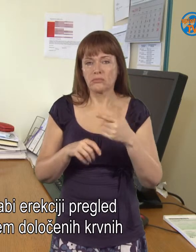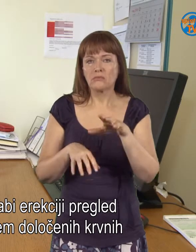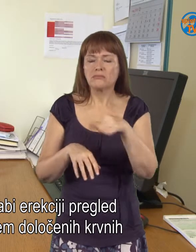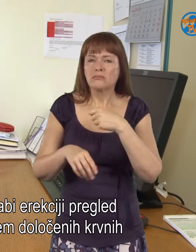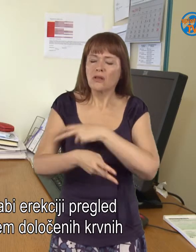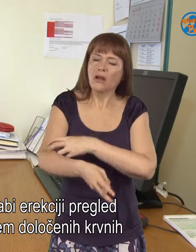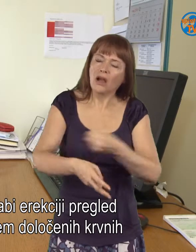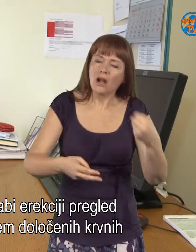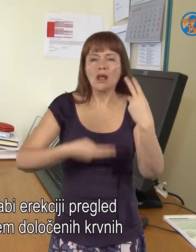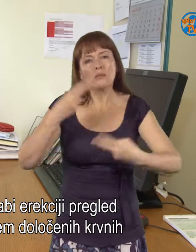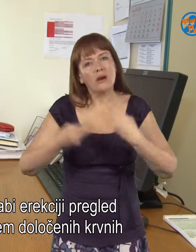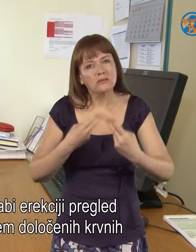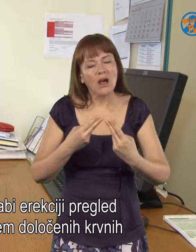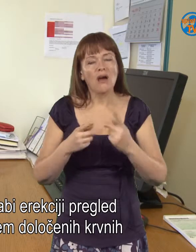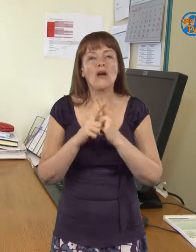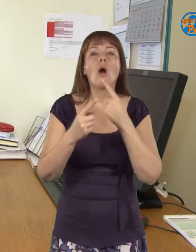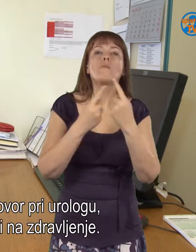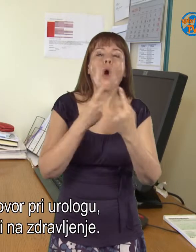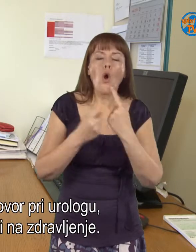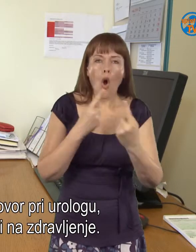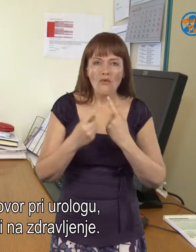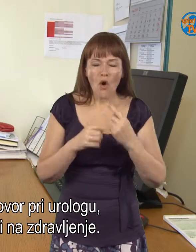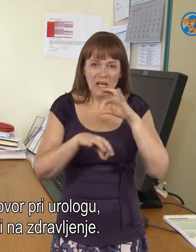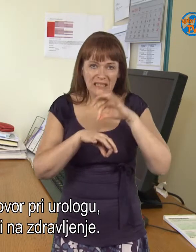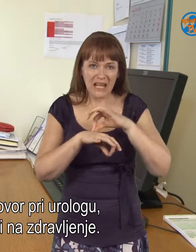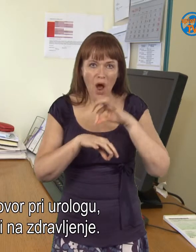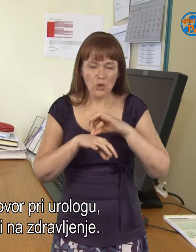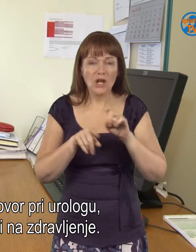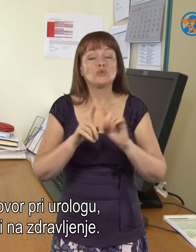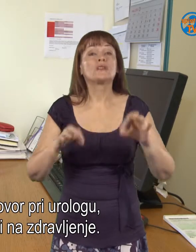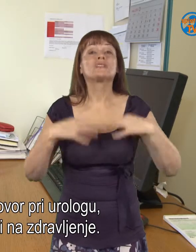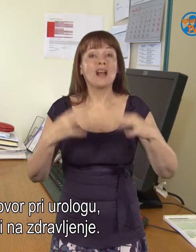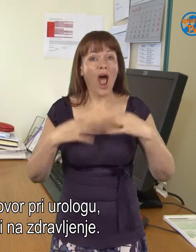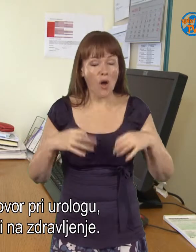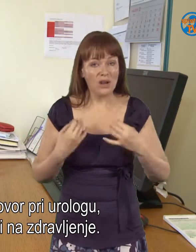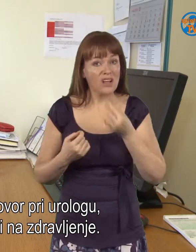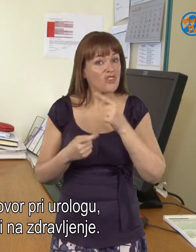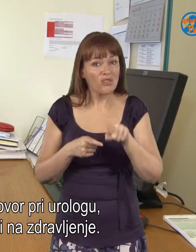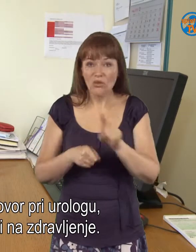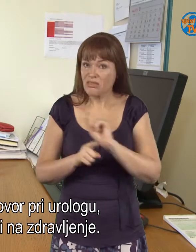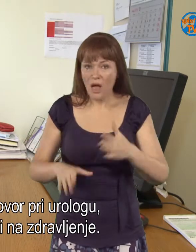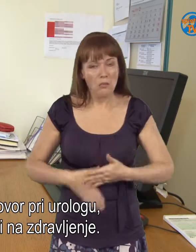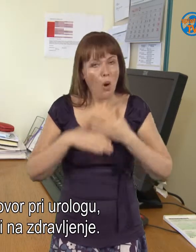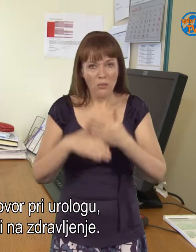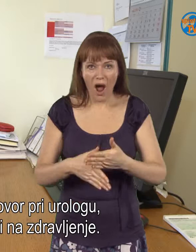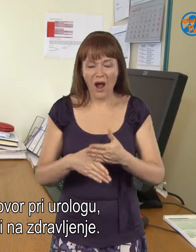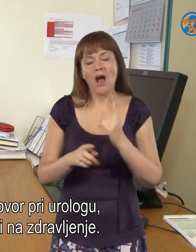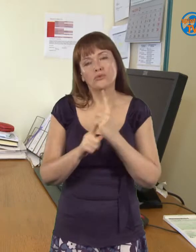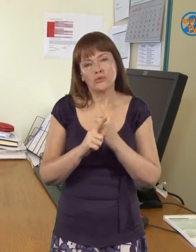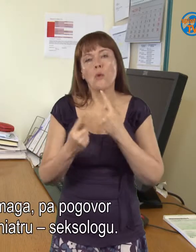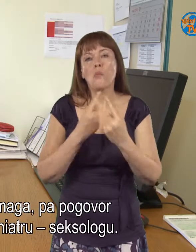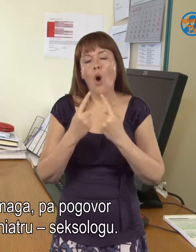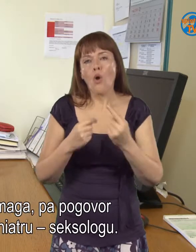določenih krvnih preiskav, pogovor pri urologu, morda tudi že zdravljenje, če pa to ne pomaga,